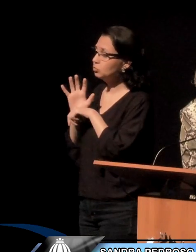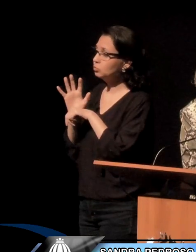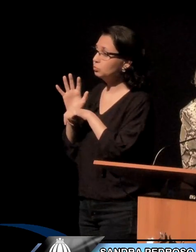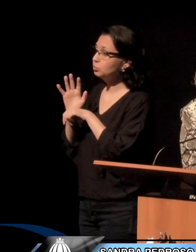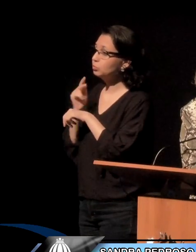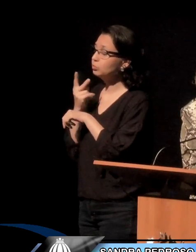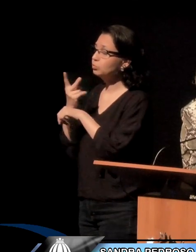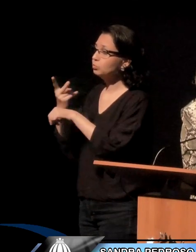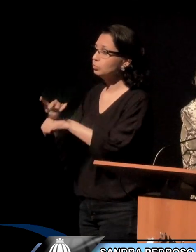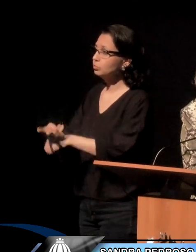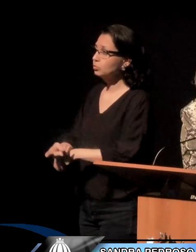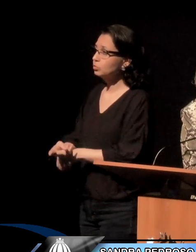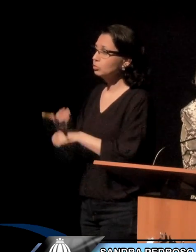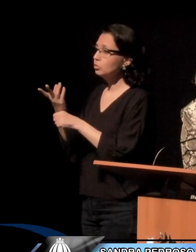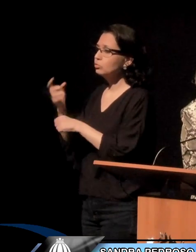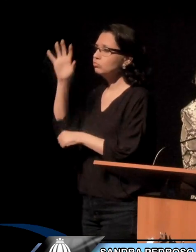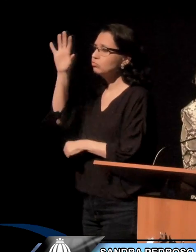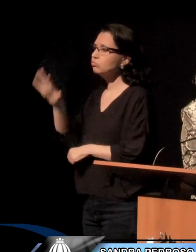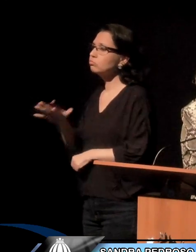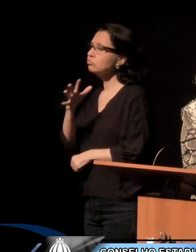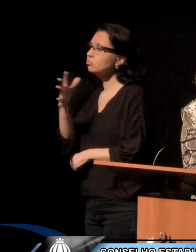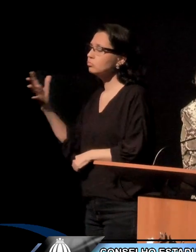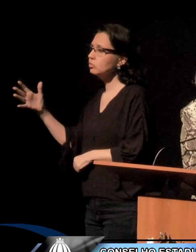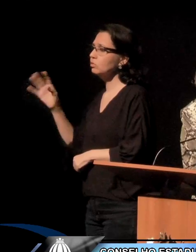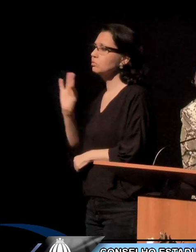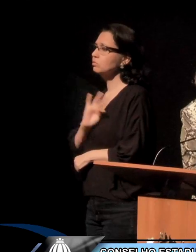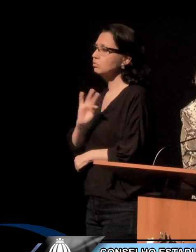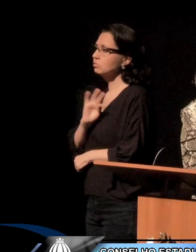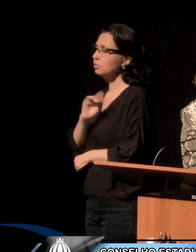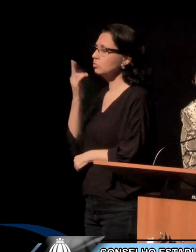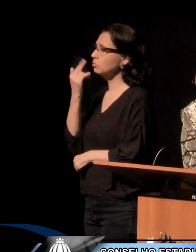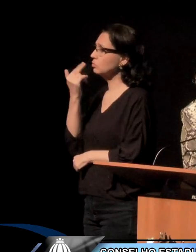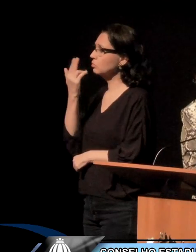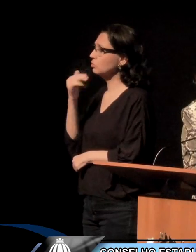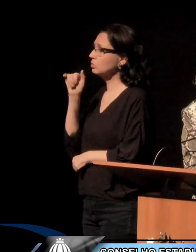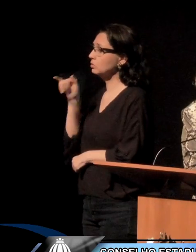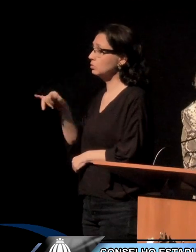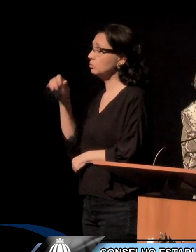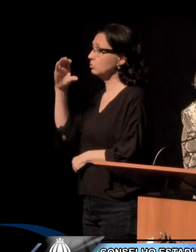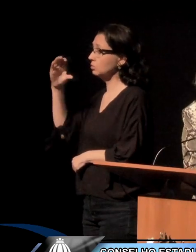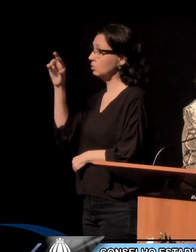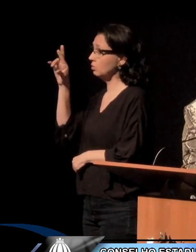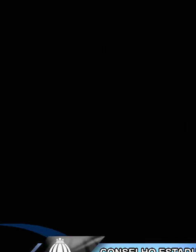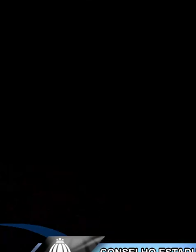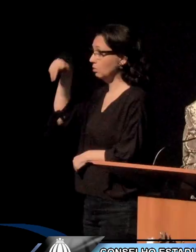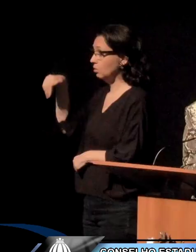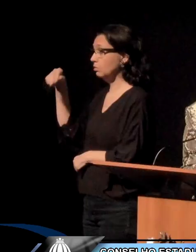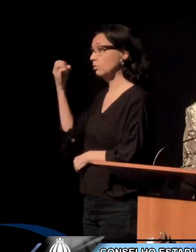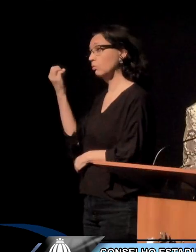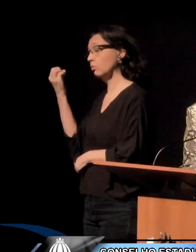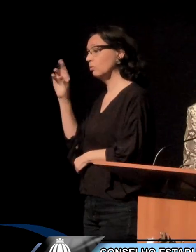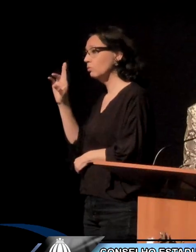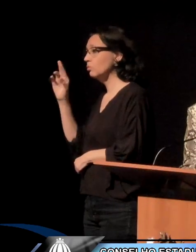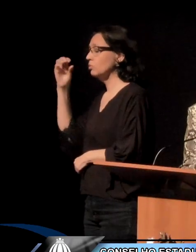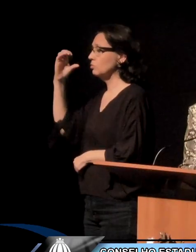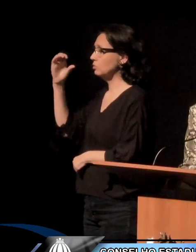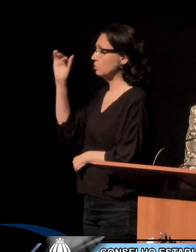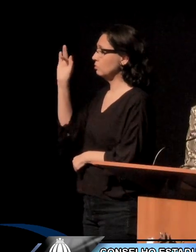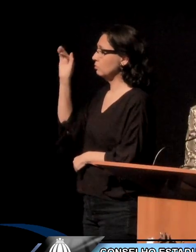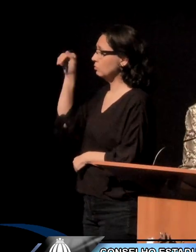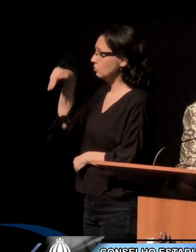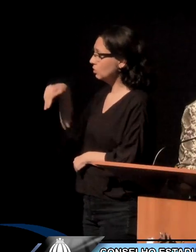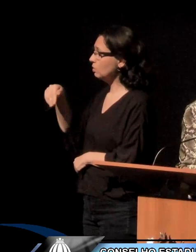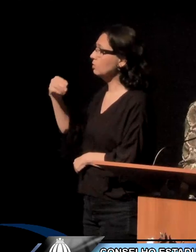nutricionistas e o a nível nacional e se o CRN ou o CFN participa dessa